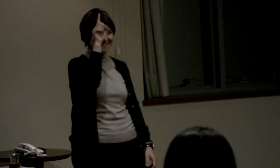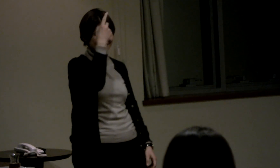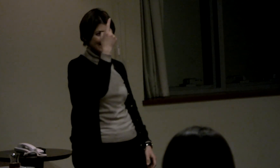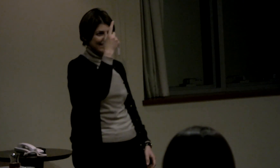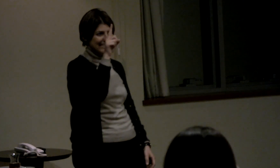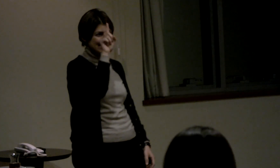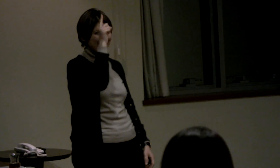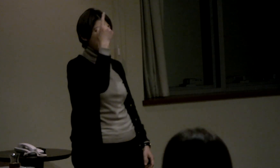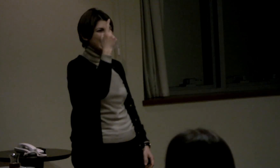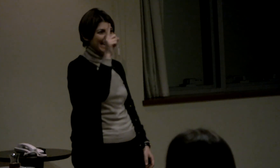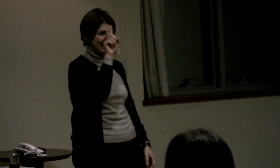Evet. Sade.